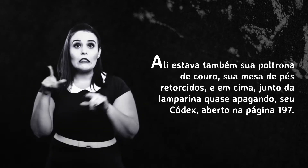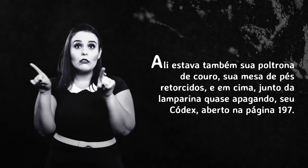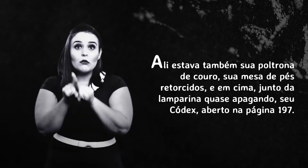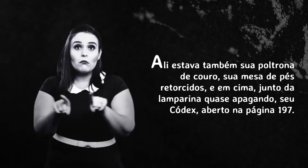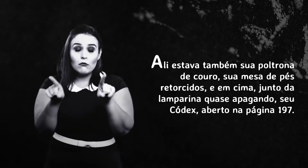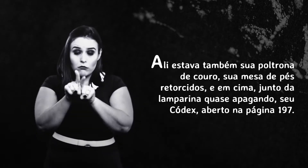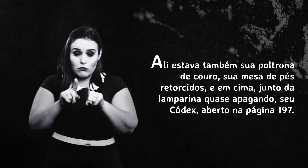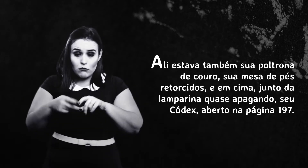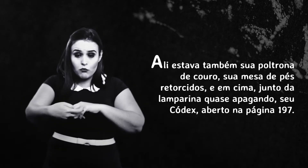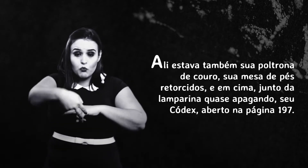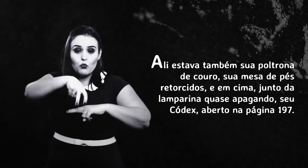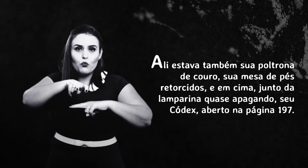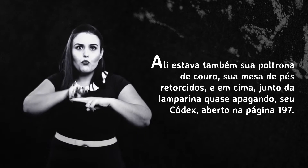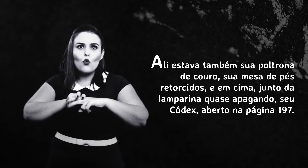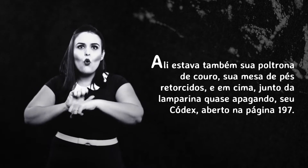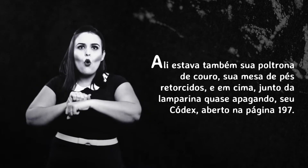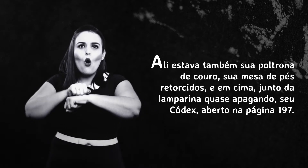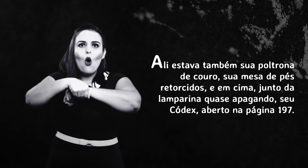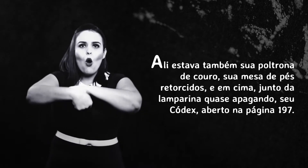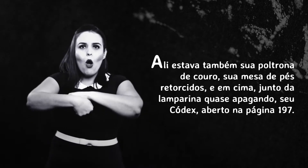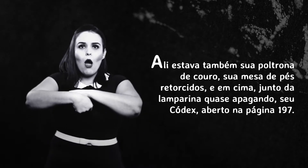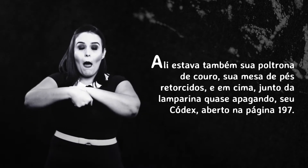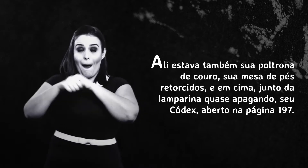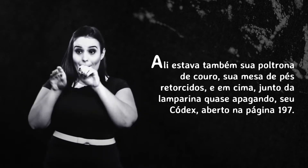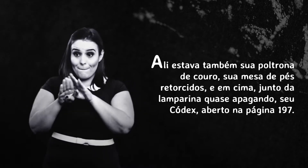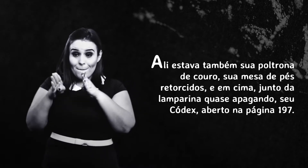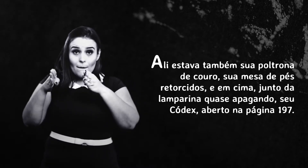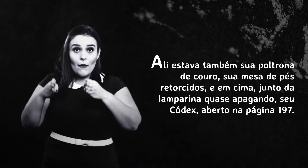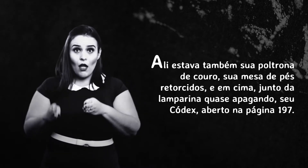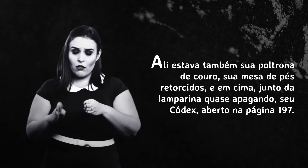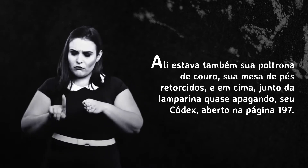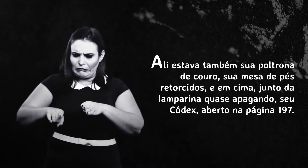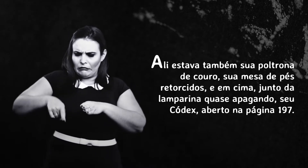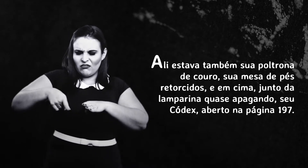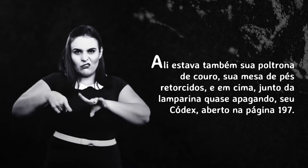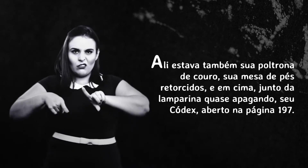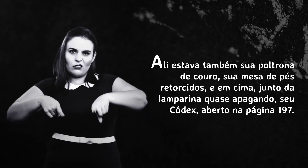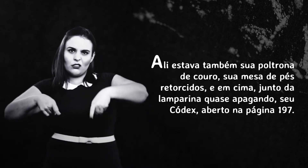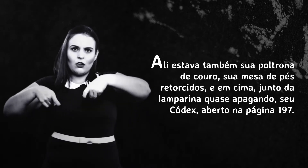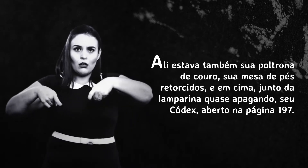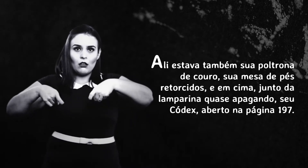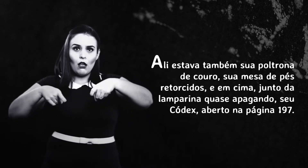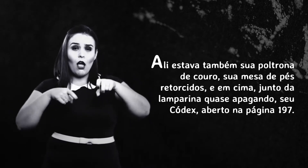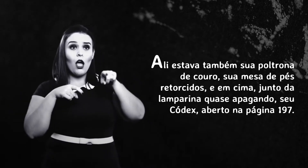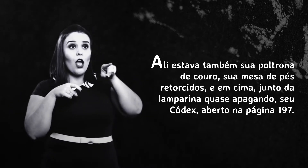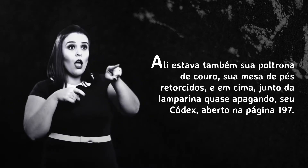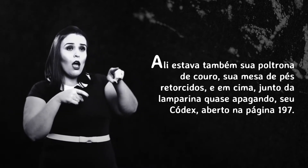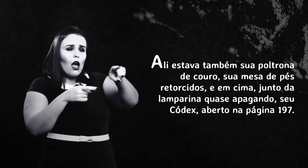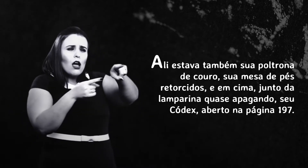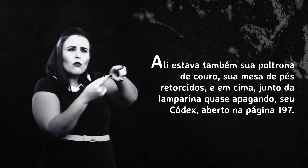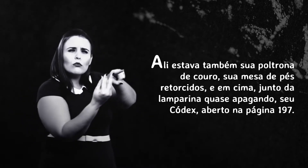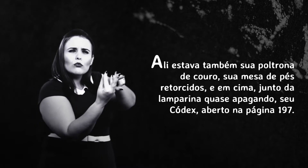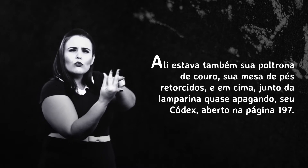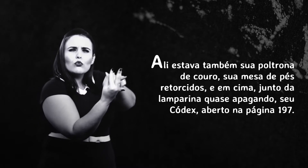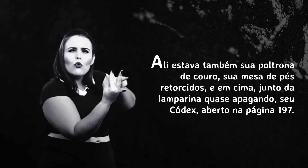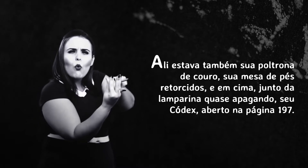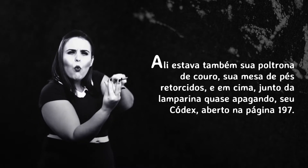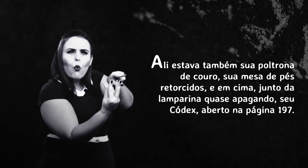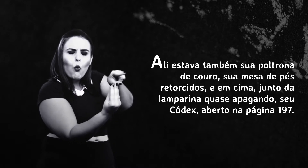estava também sua poltrona de couro, sua mesa de pés retorcidos e, em cima, junto da lamparina quase apagando,